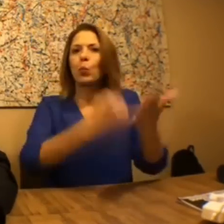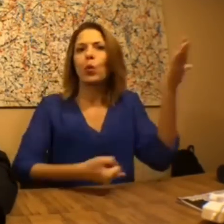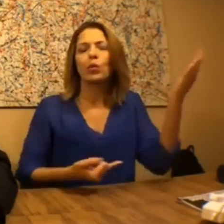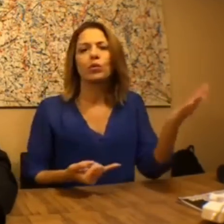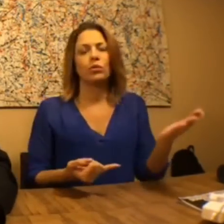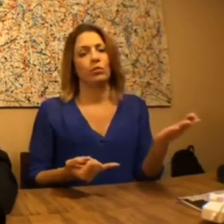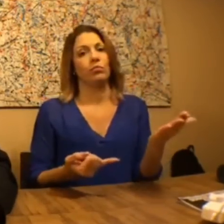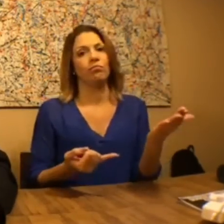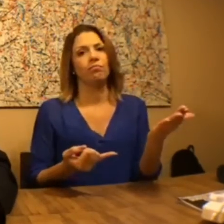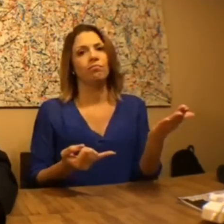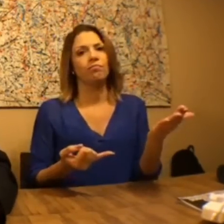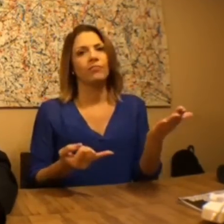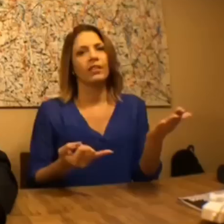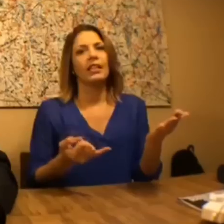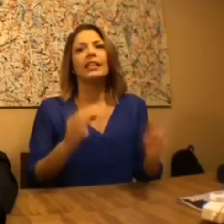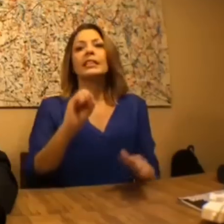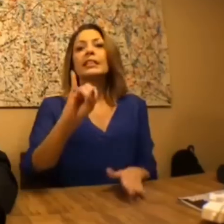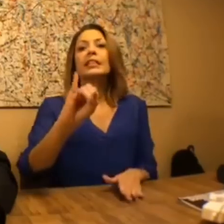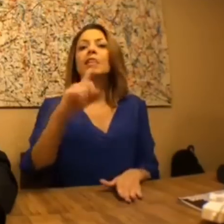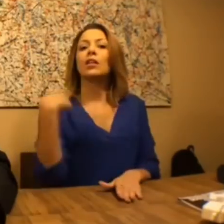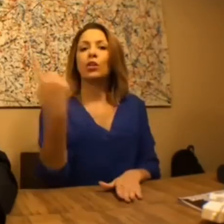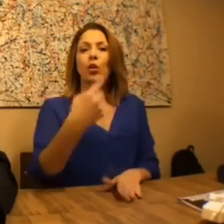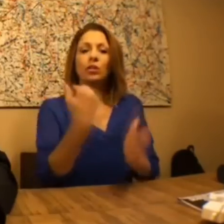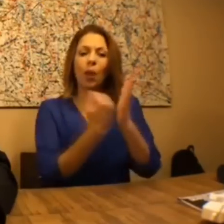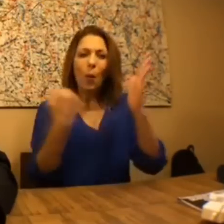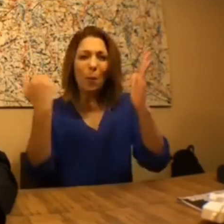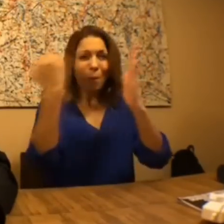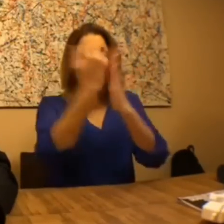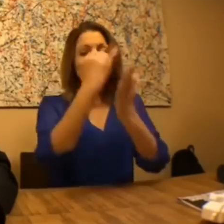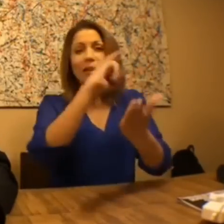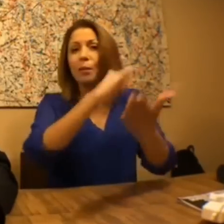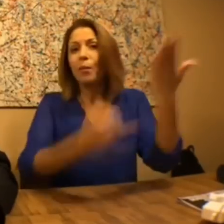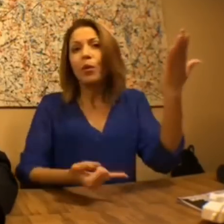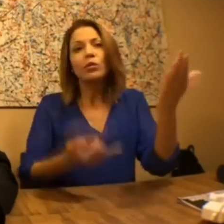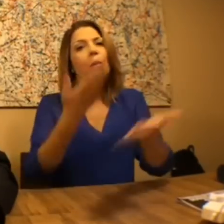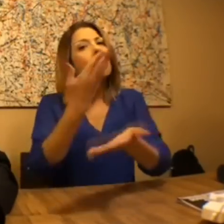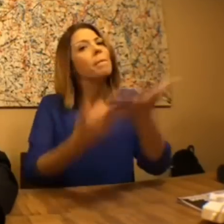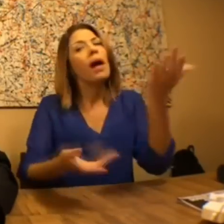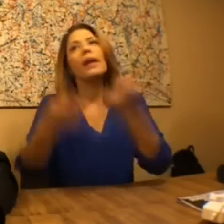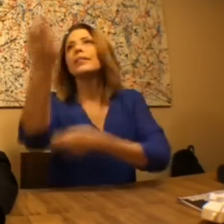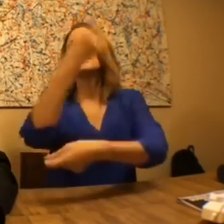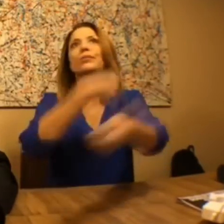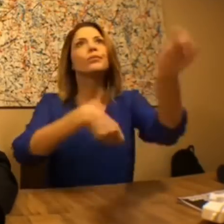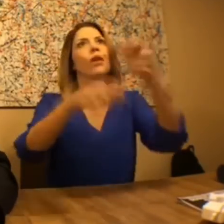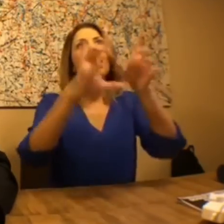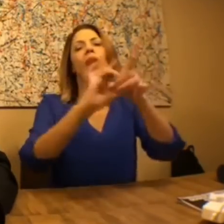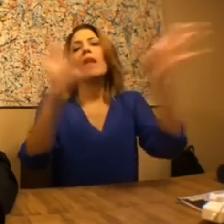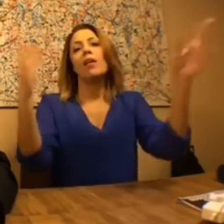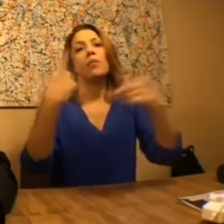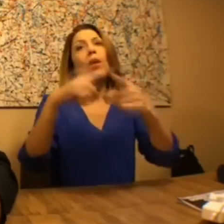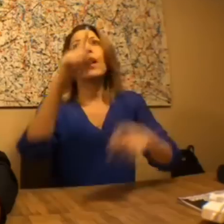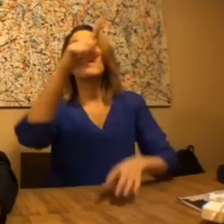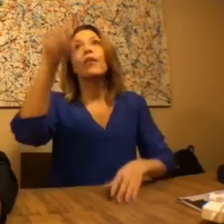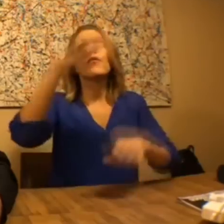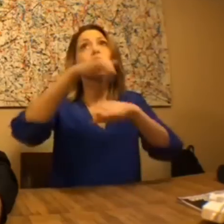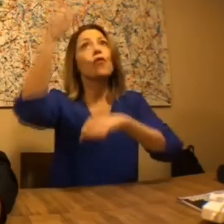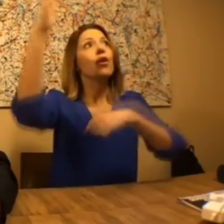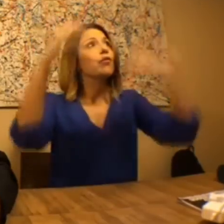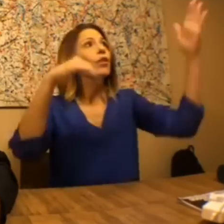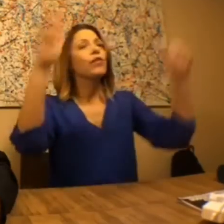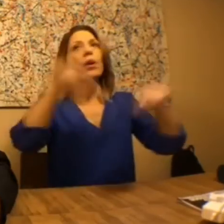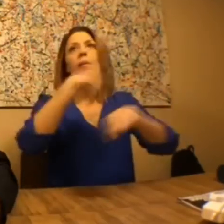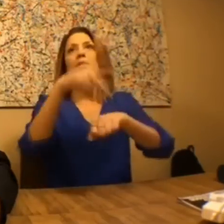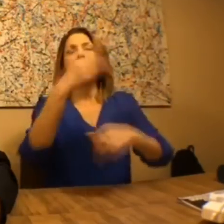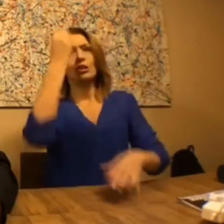chegar mais caro lá fora, perdendo a competitividade. O Estado não pode continuar sendo uma máquina de